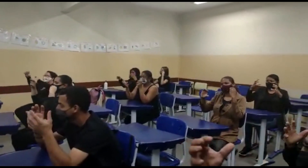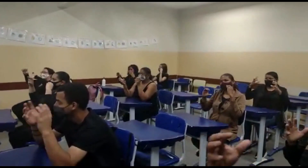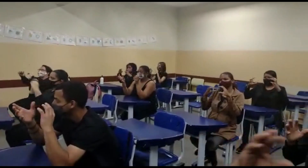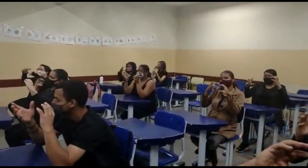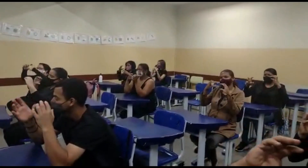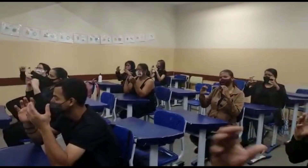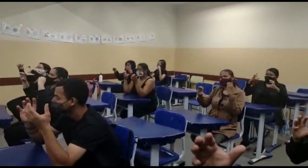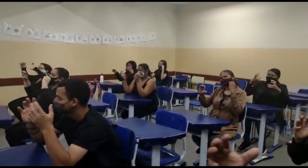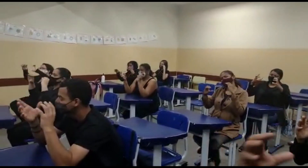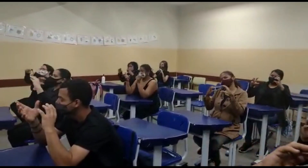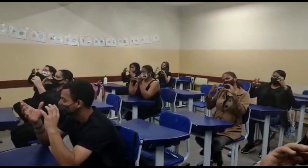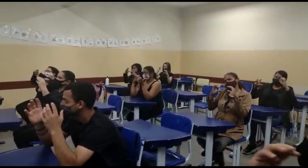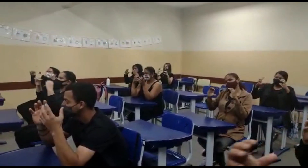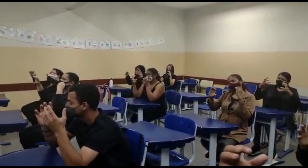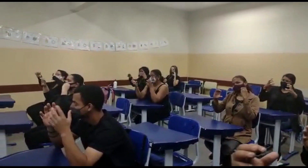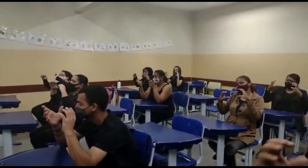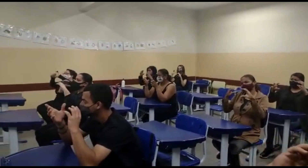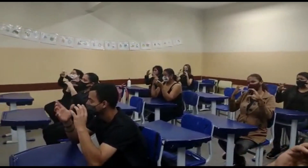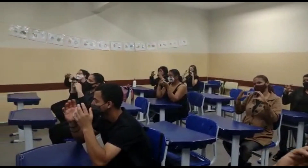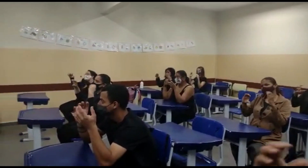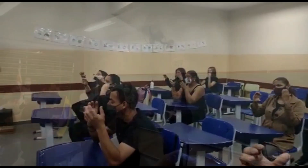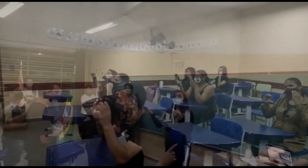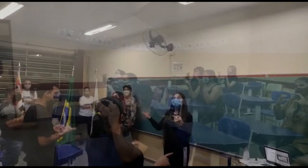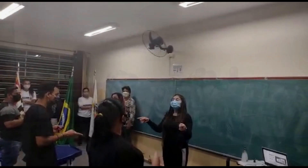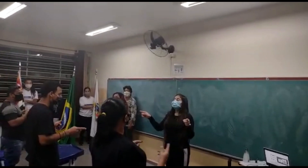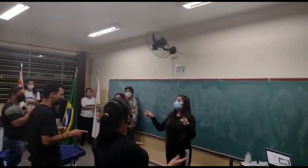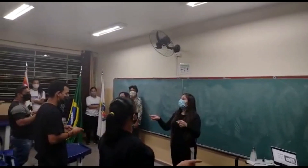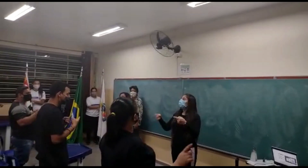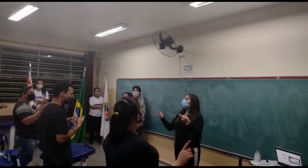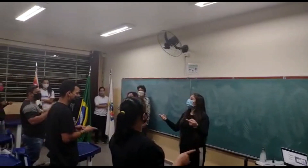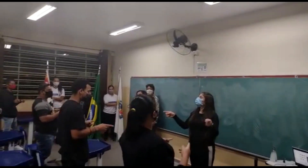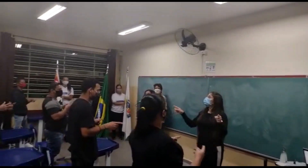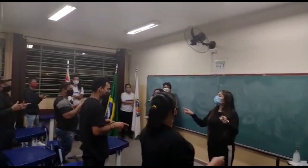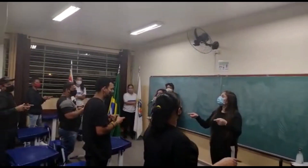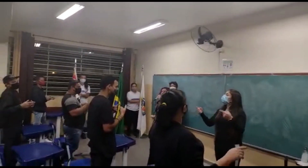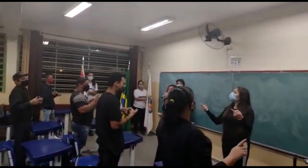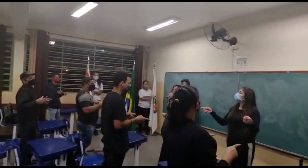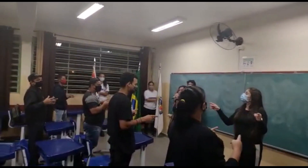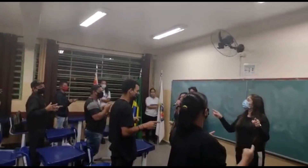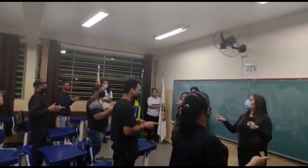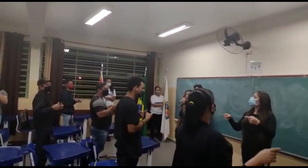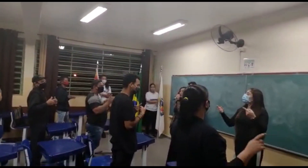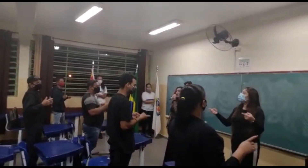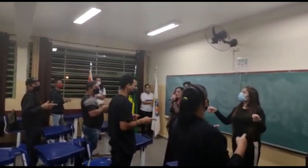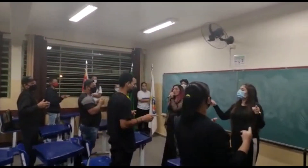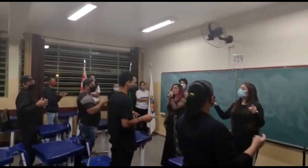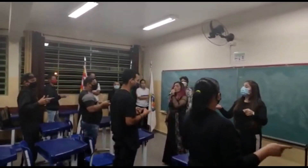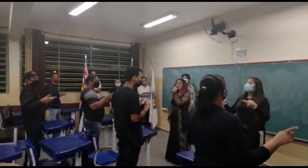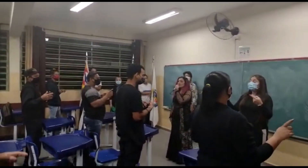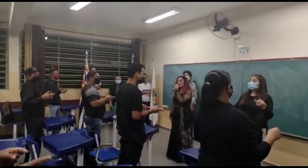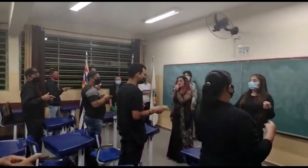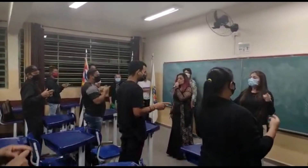brilharão do estrangeiro No polo e no futebol,